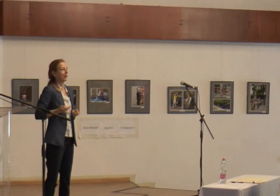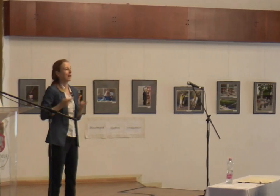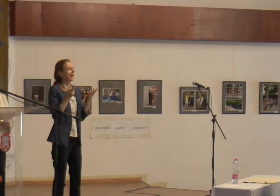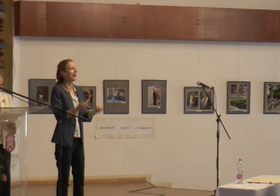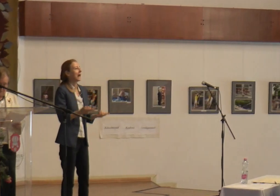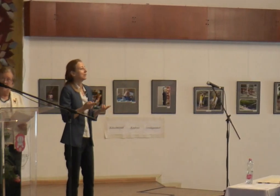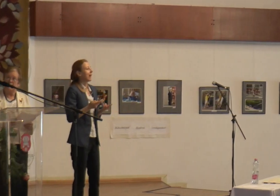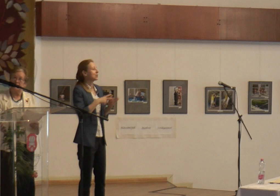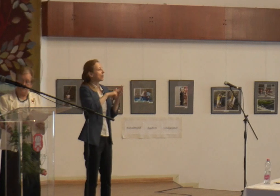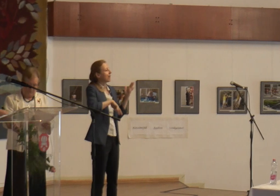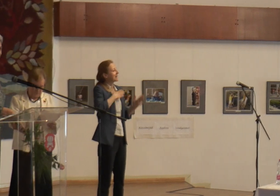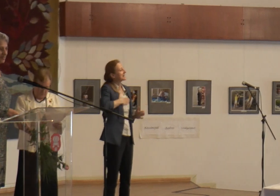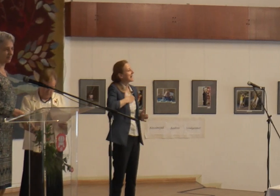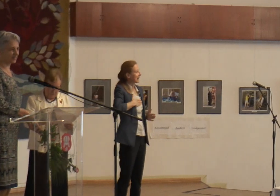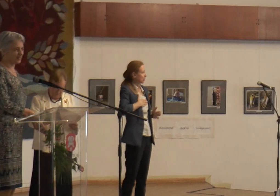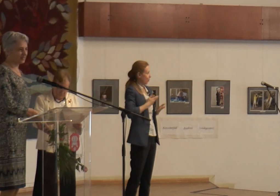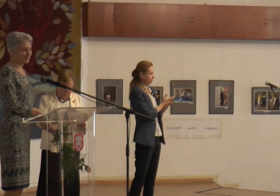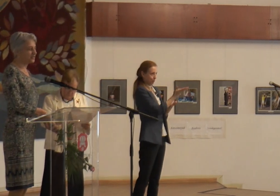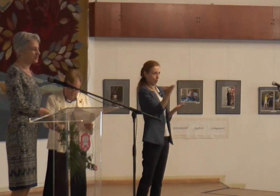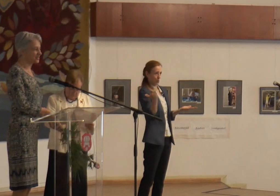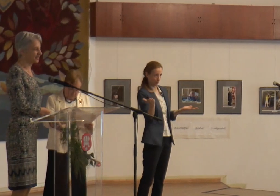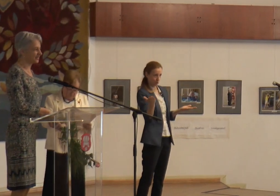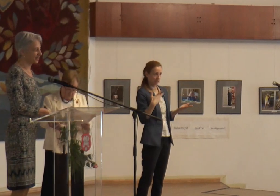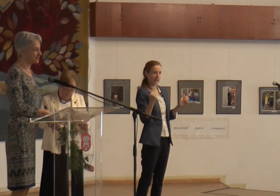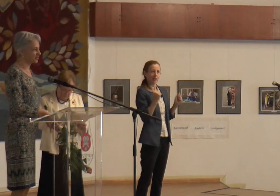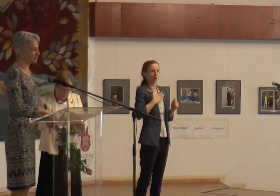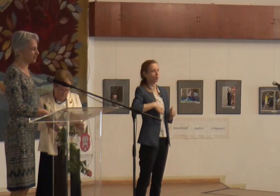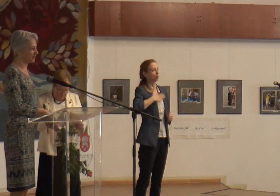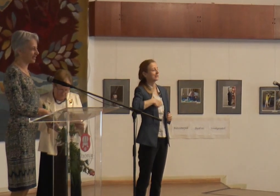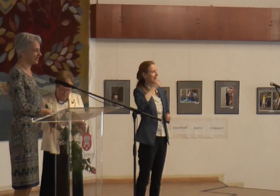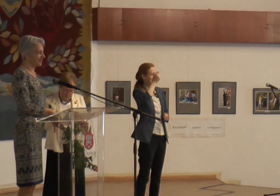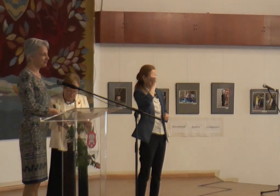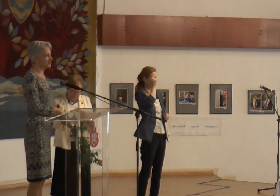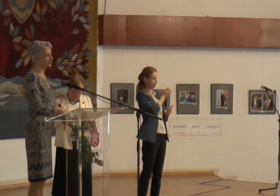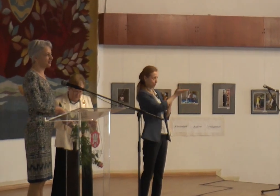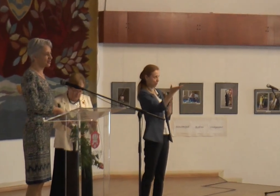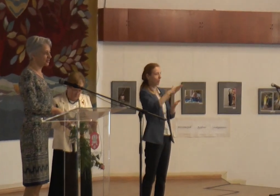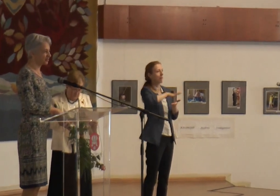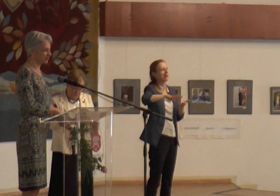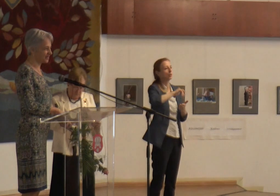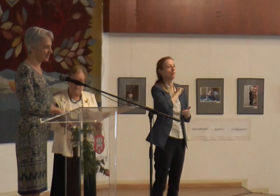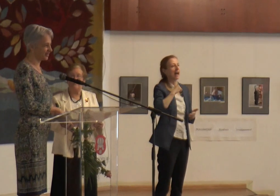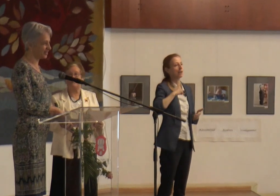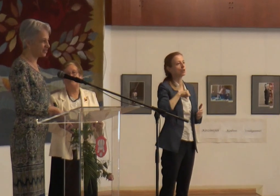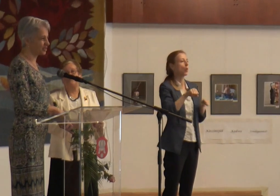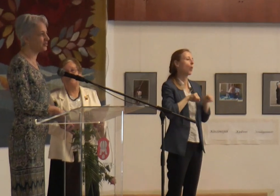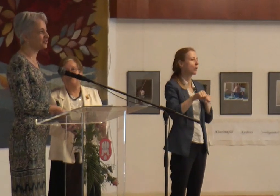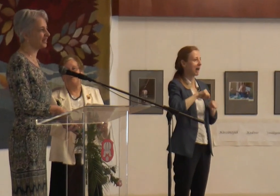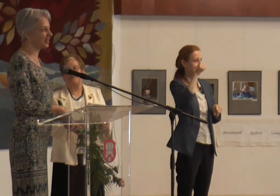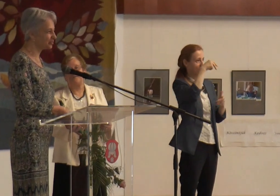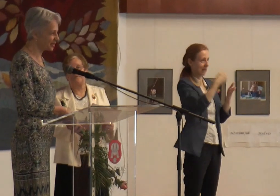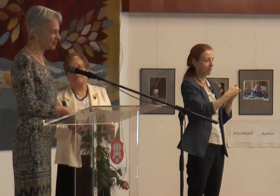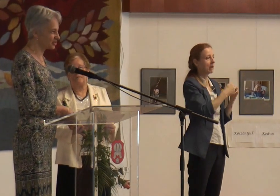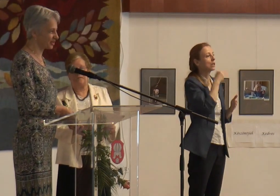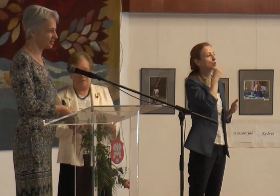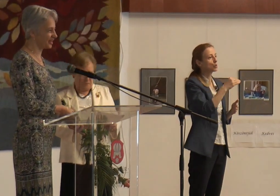Kedves vers szerető közönség! Nagyon sok szeretettel köszöntöm Önöket Mezőtúrváros Önkormányzattal és Szűcs